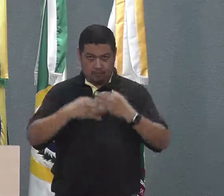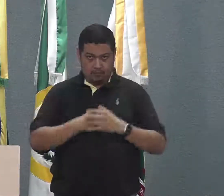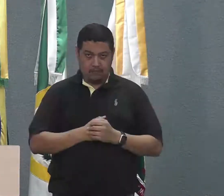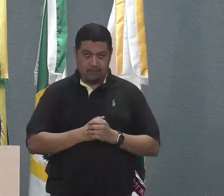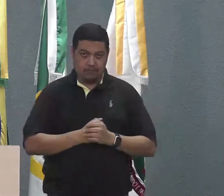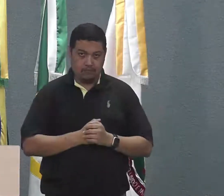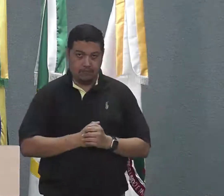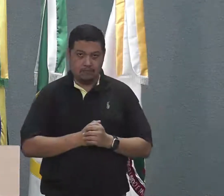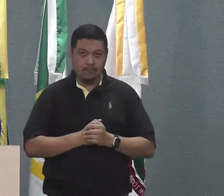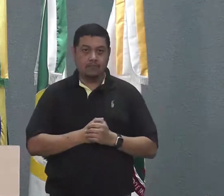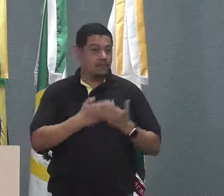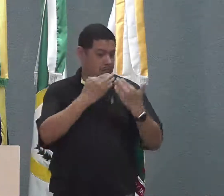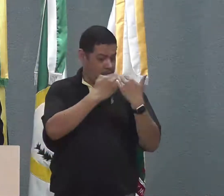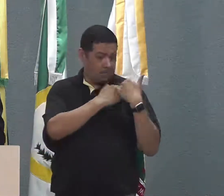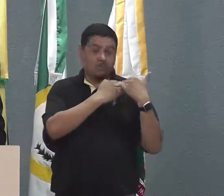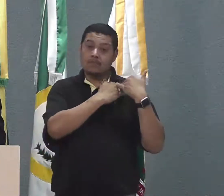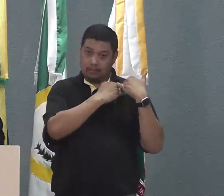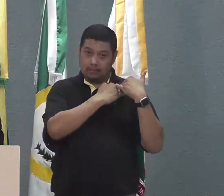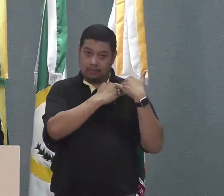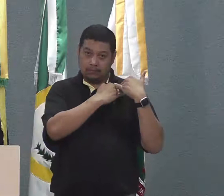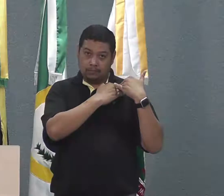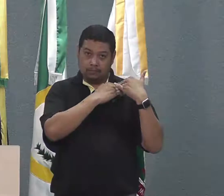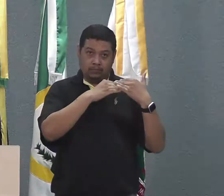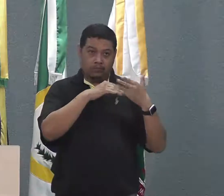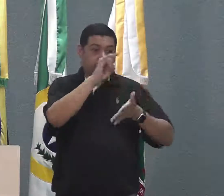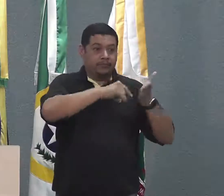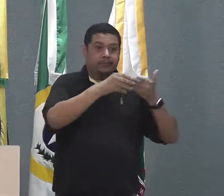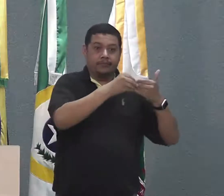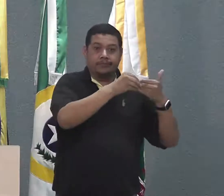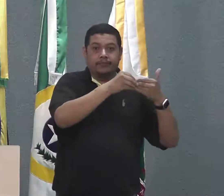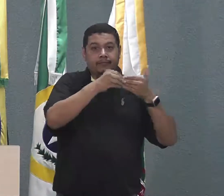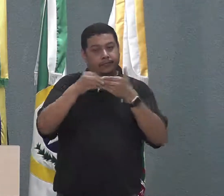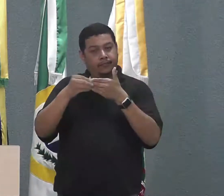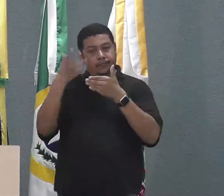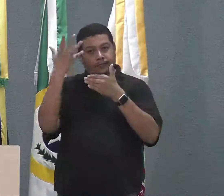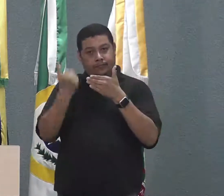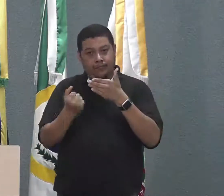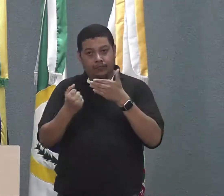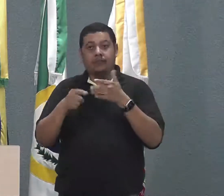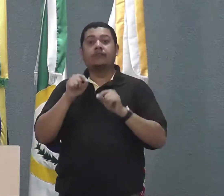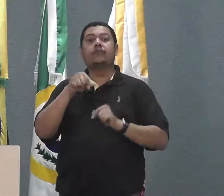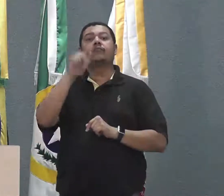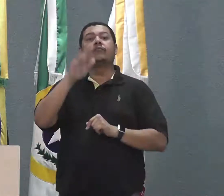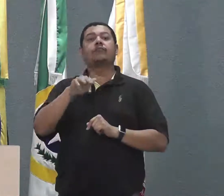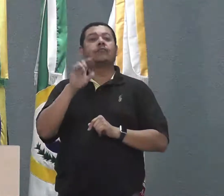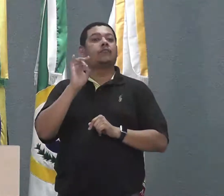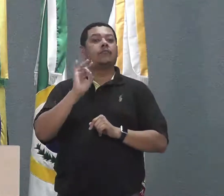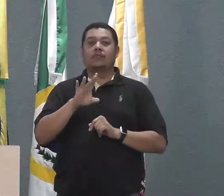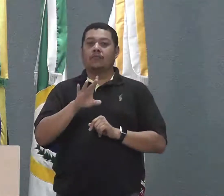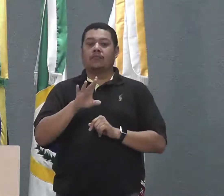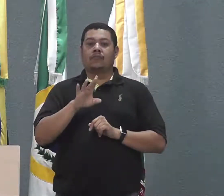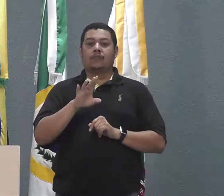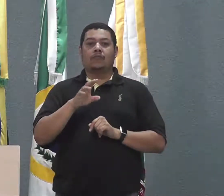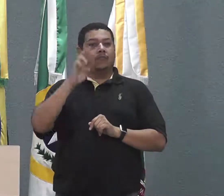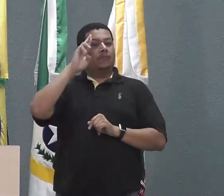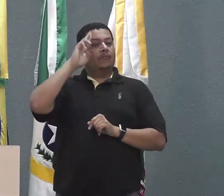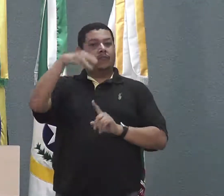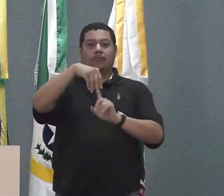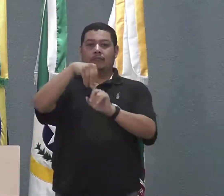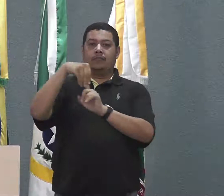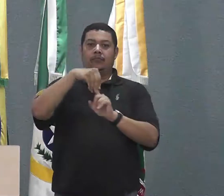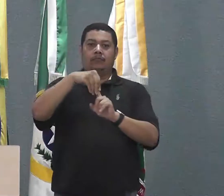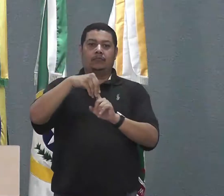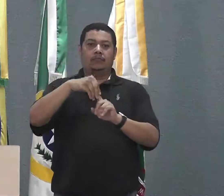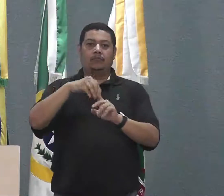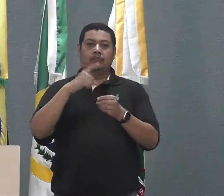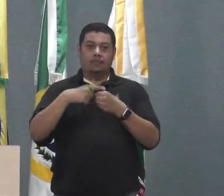a competência para levar o pedido de reconsideração cabe ao gestor dessa cidade, que